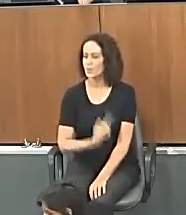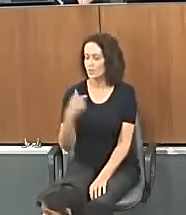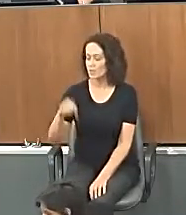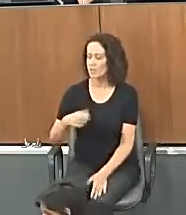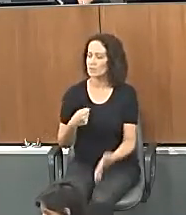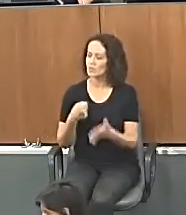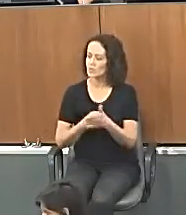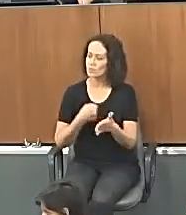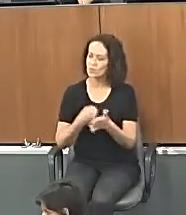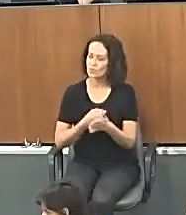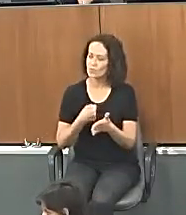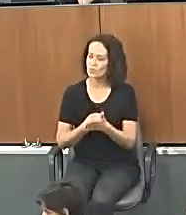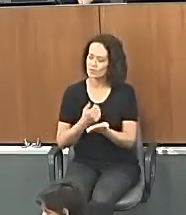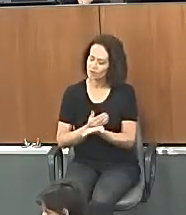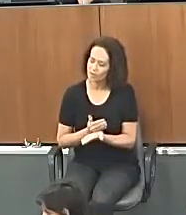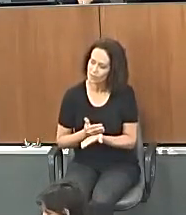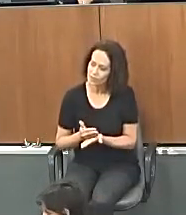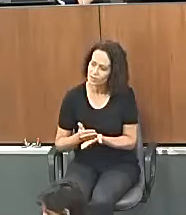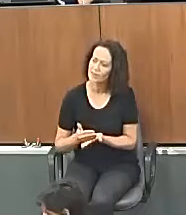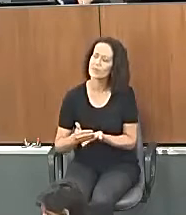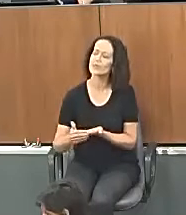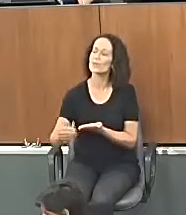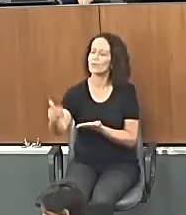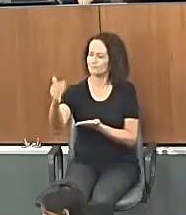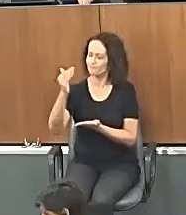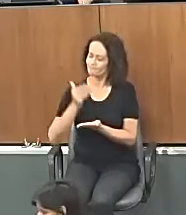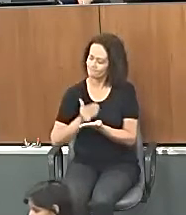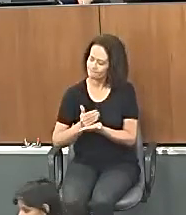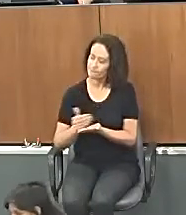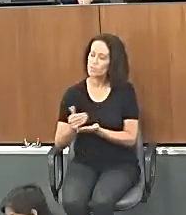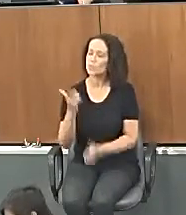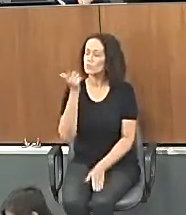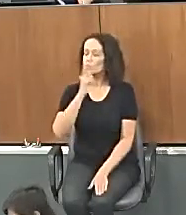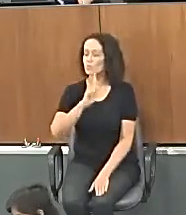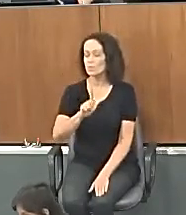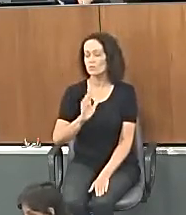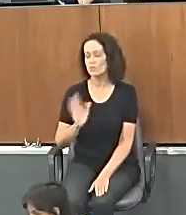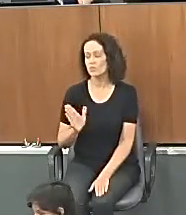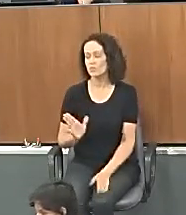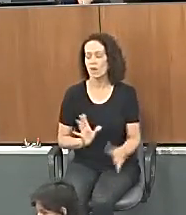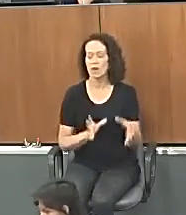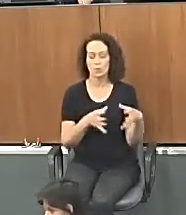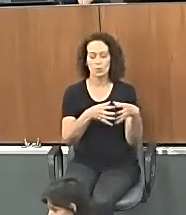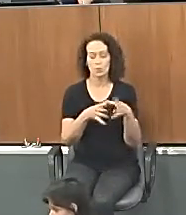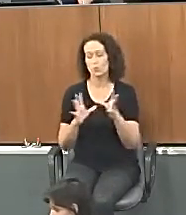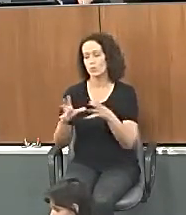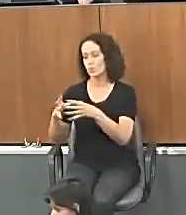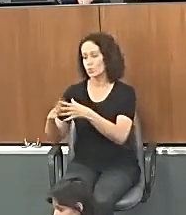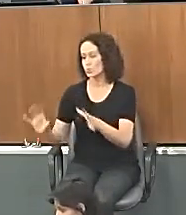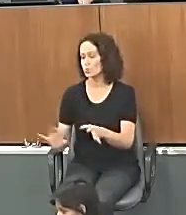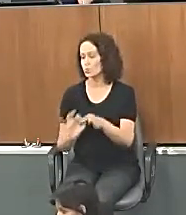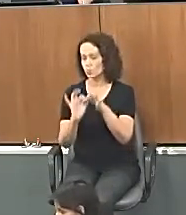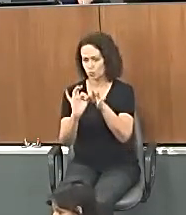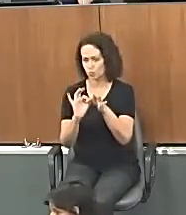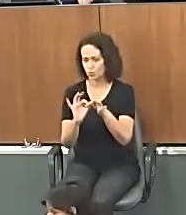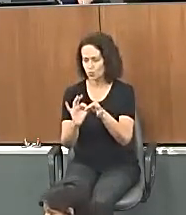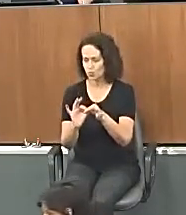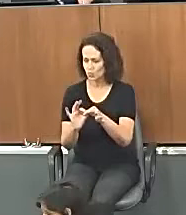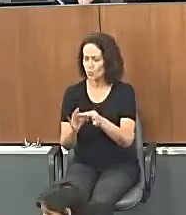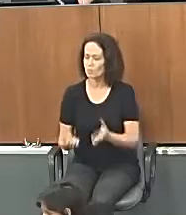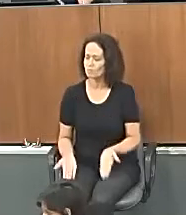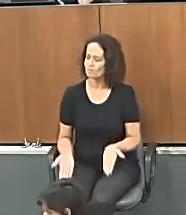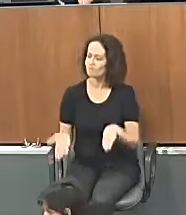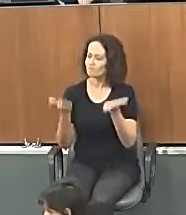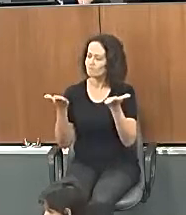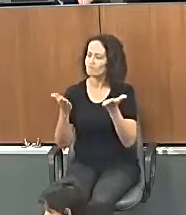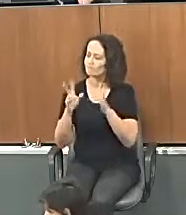é o início de uma caminhada conseguimos aqui na casa juntar duas comissões e se para engrandecer e